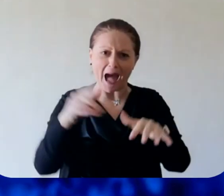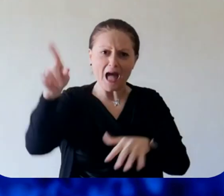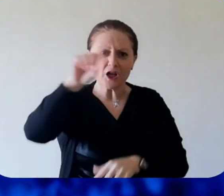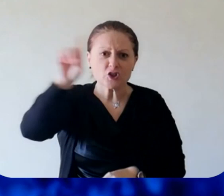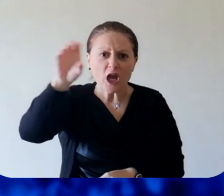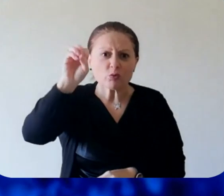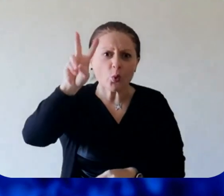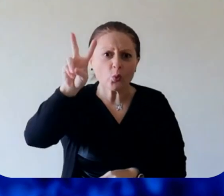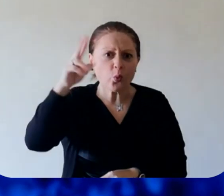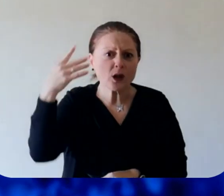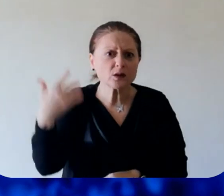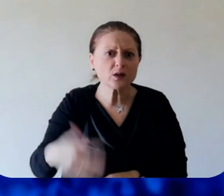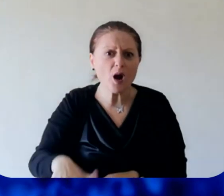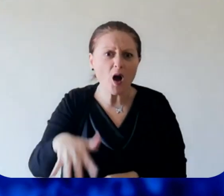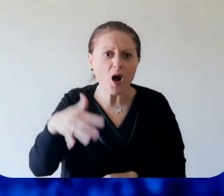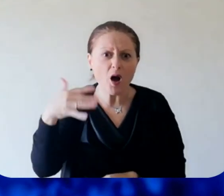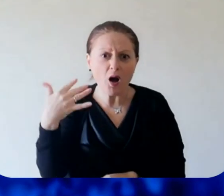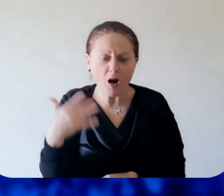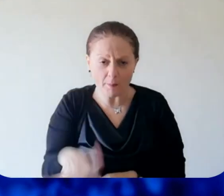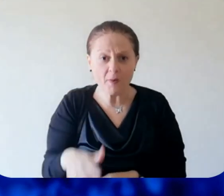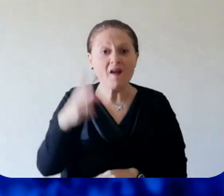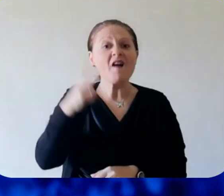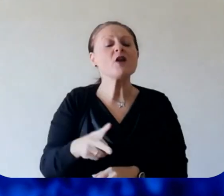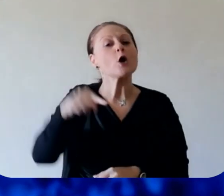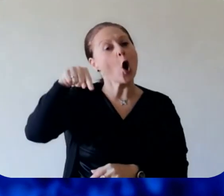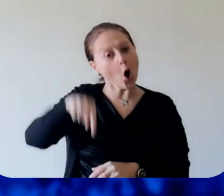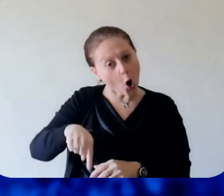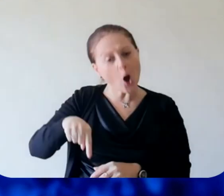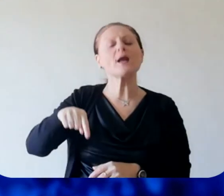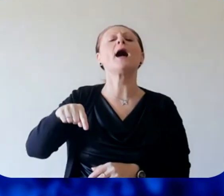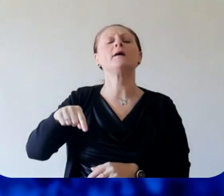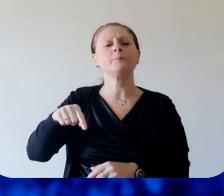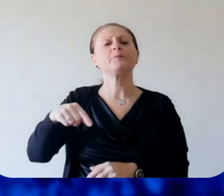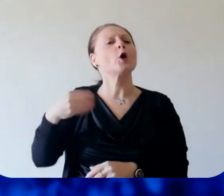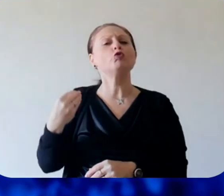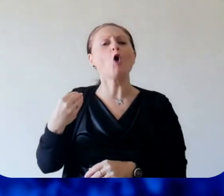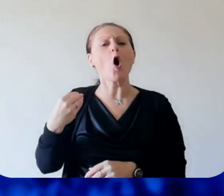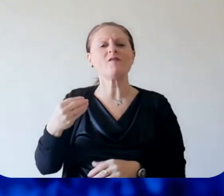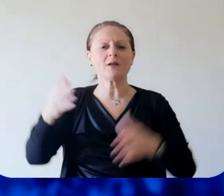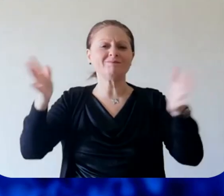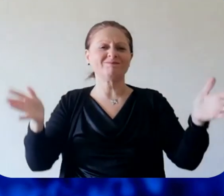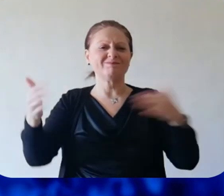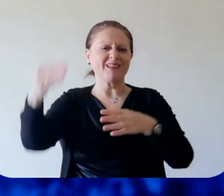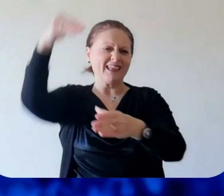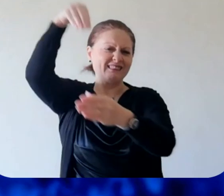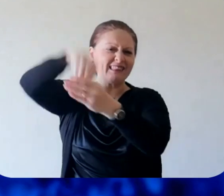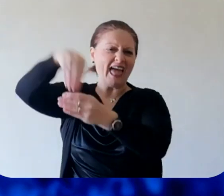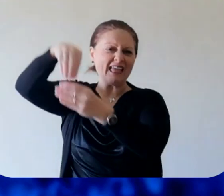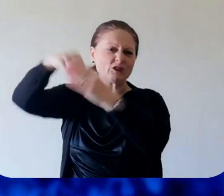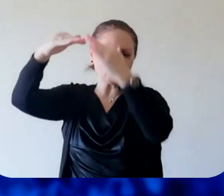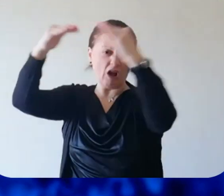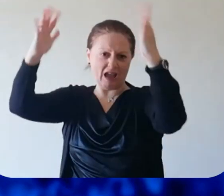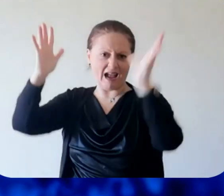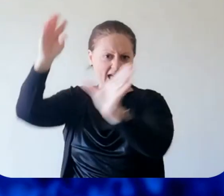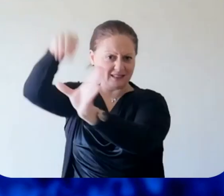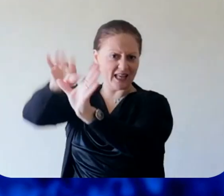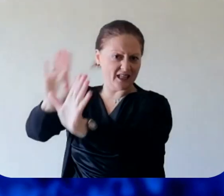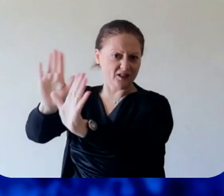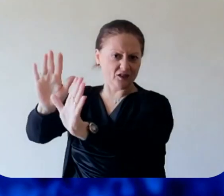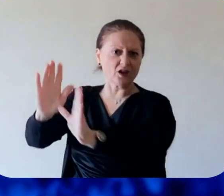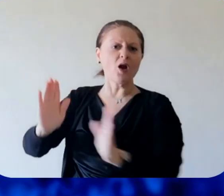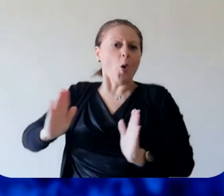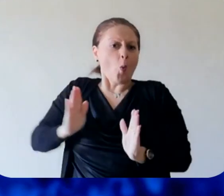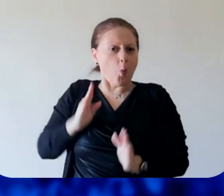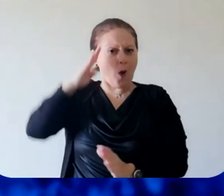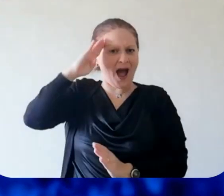che si trovano ora in una località appunto guardata a vista dalle forze dell'ordine, che è chiaro, se sono lì